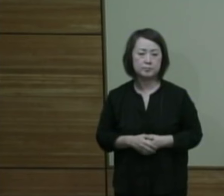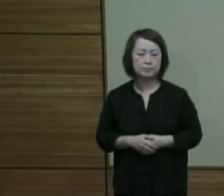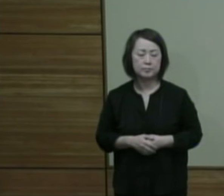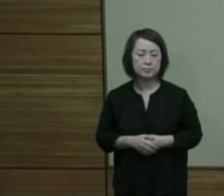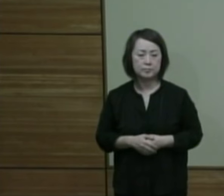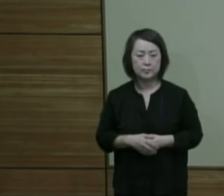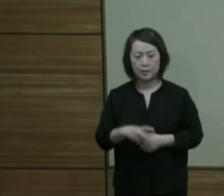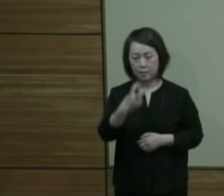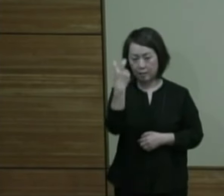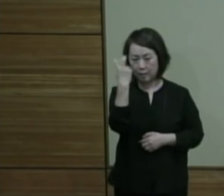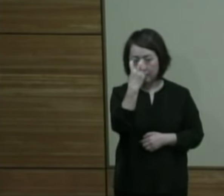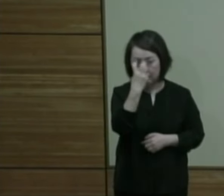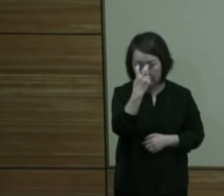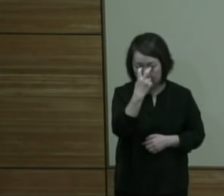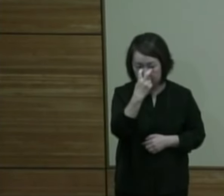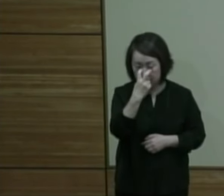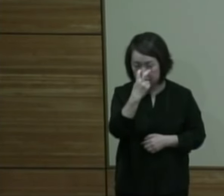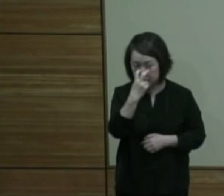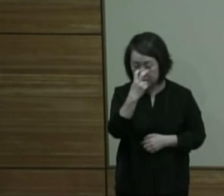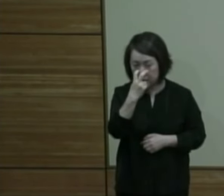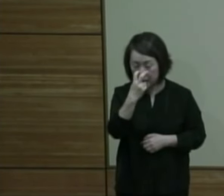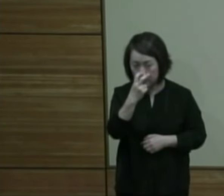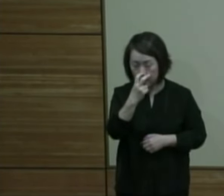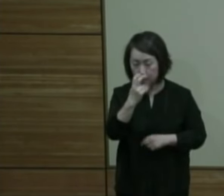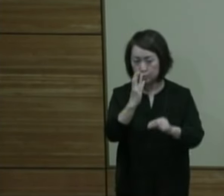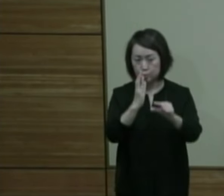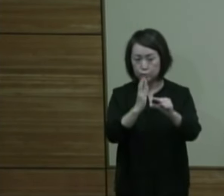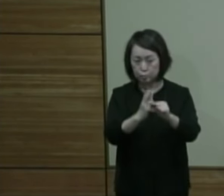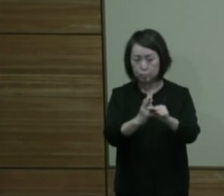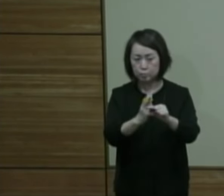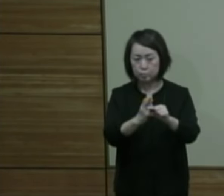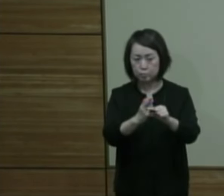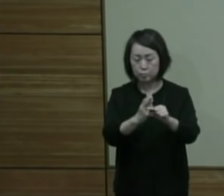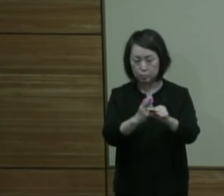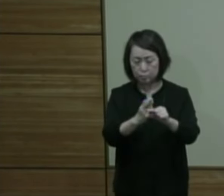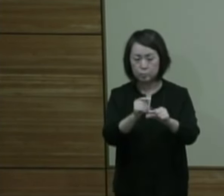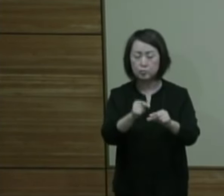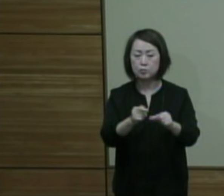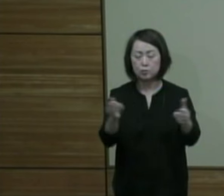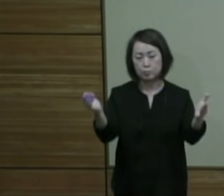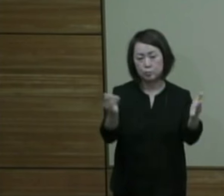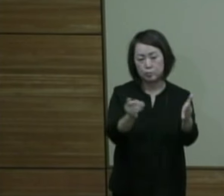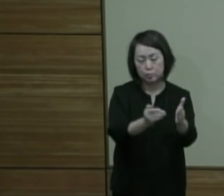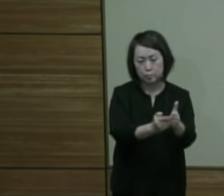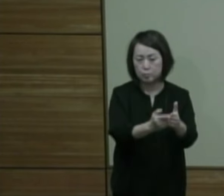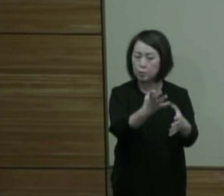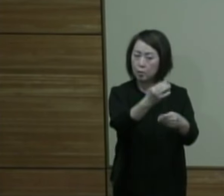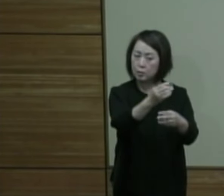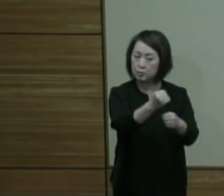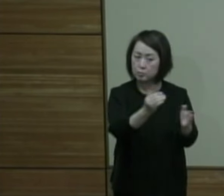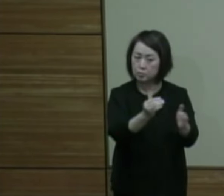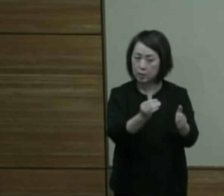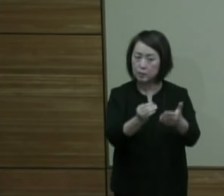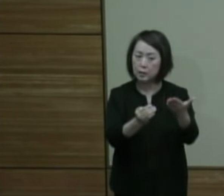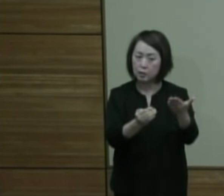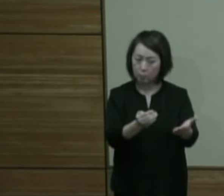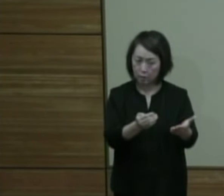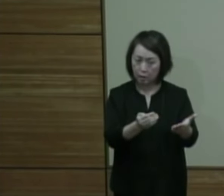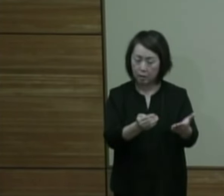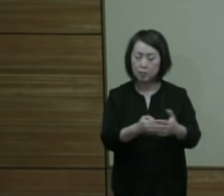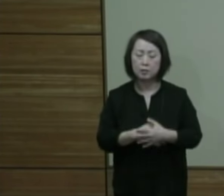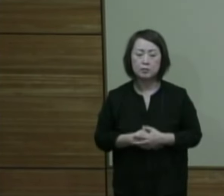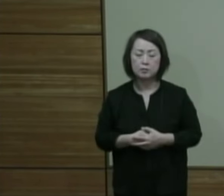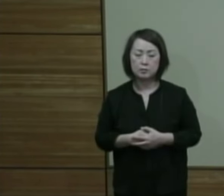査今も行われている最中ということで、これいつ頃までに終了できる見通しなのか分かればというところ